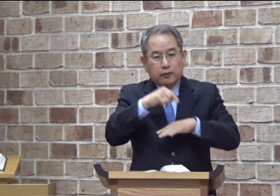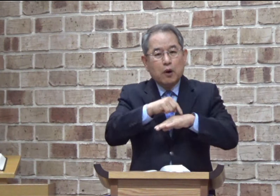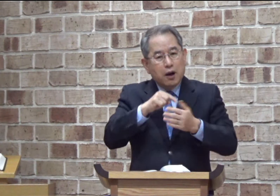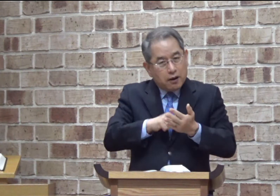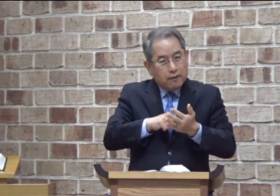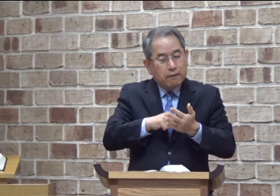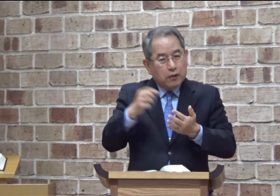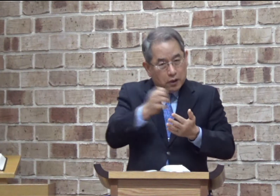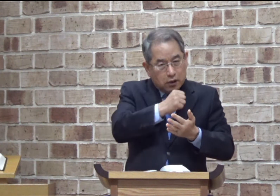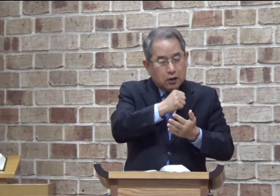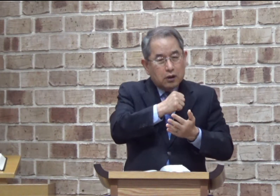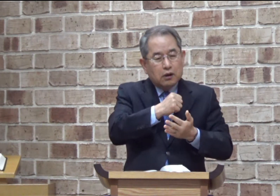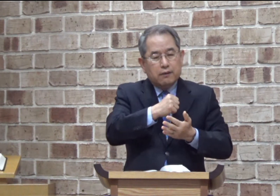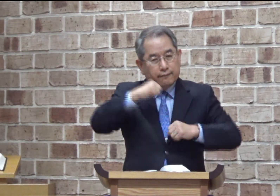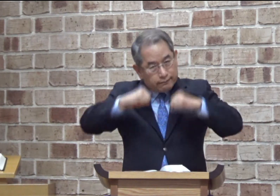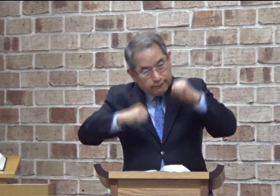욕심과 야욕을